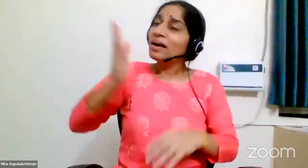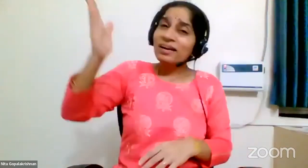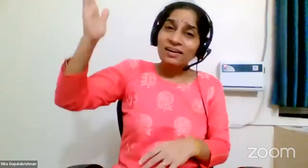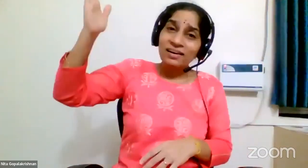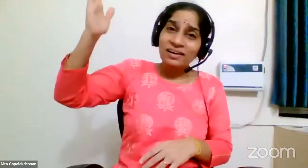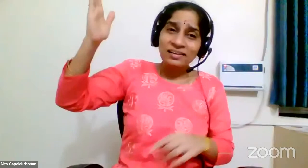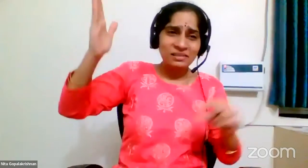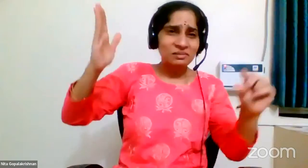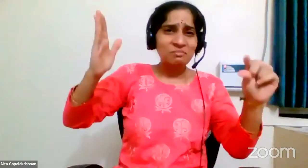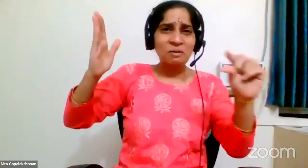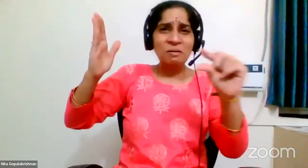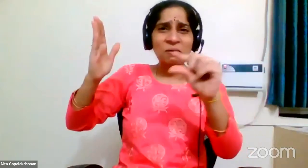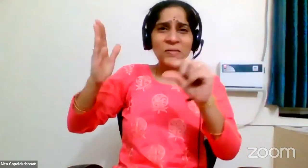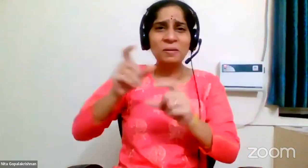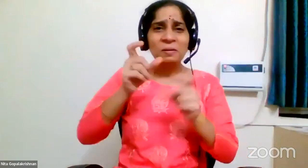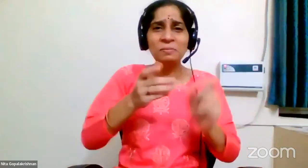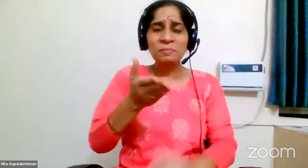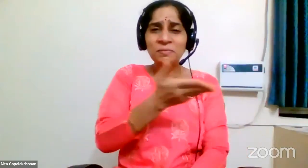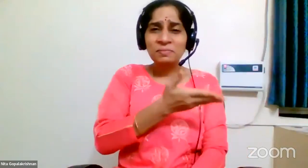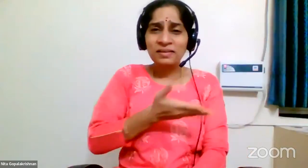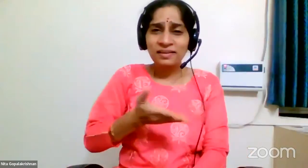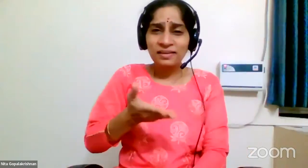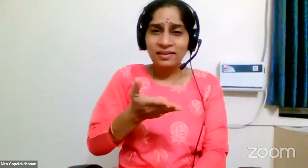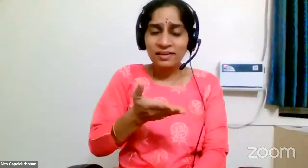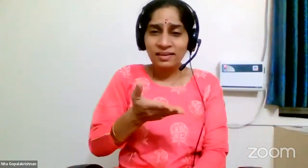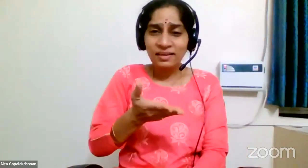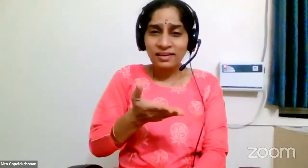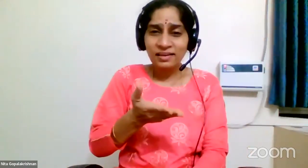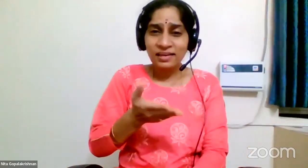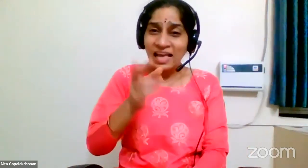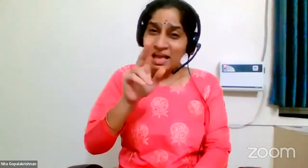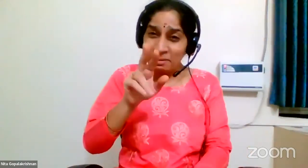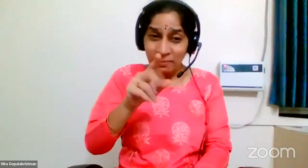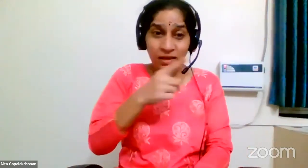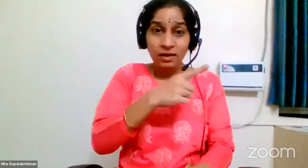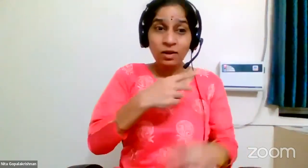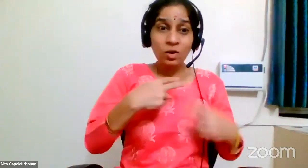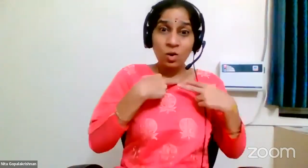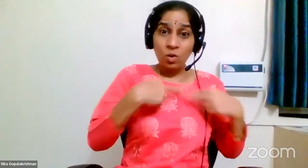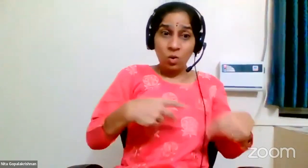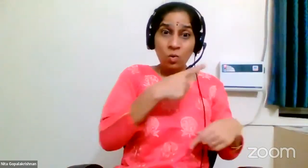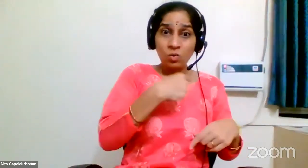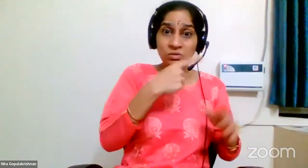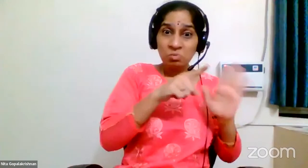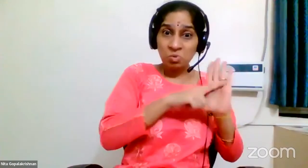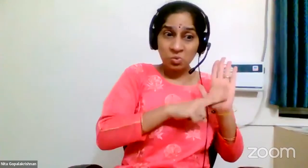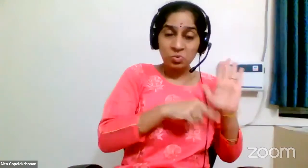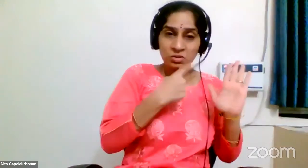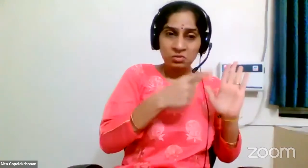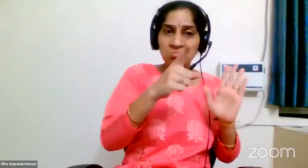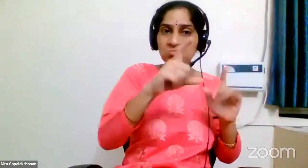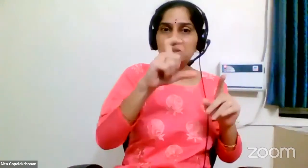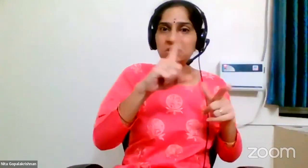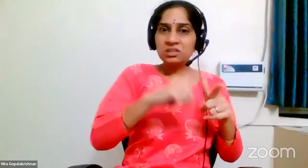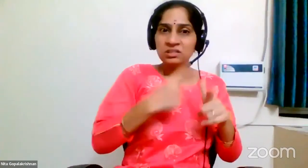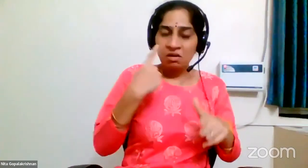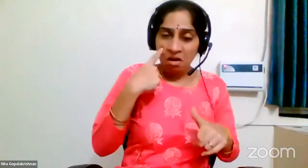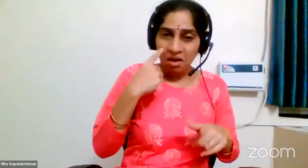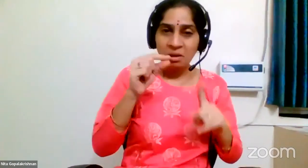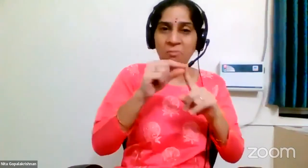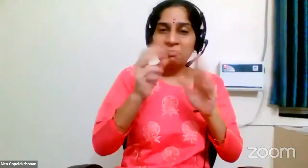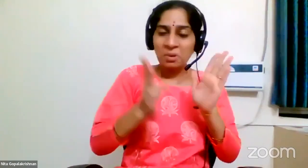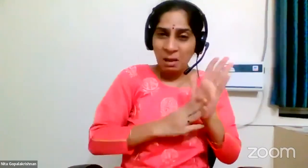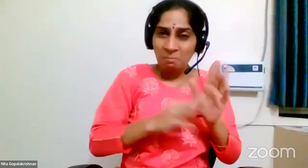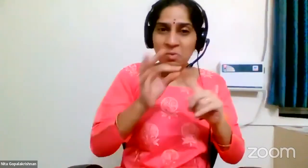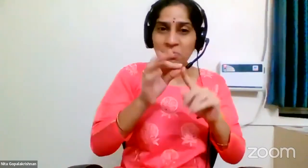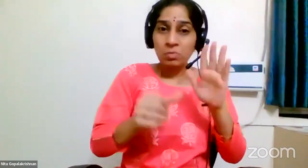इन छोटे मोटे लोगों पे प्रभाव नहीं है, तो वो तो जो है पूर्ण भगवान है जिन्होंने इस पूरे संसार की सृष्टि की है, तो वो किस प्रकार से इन